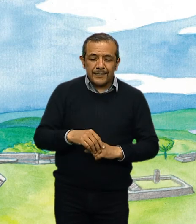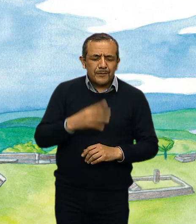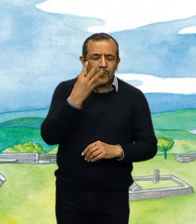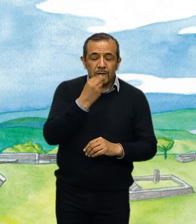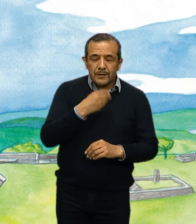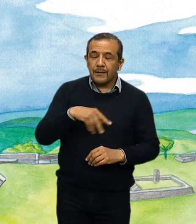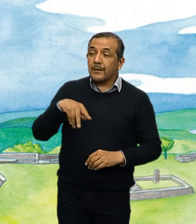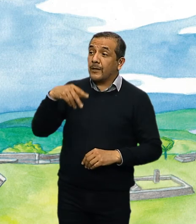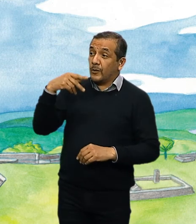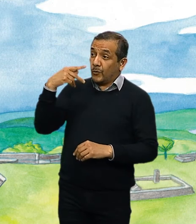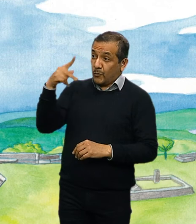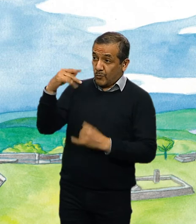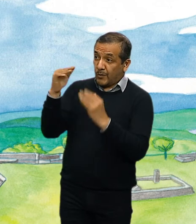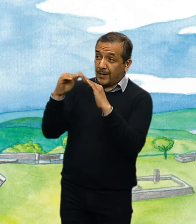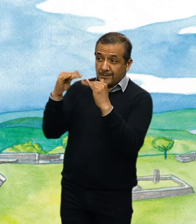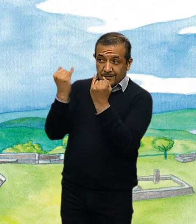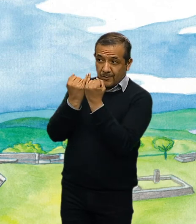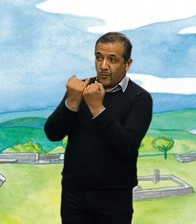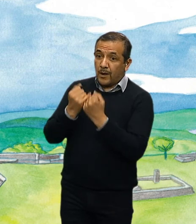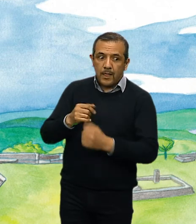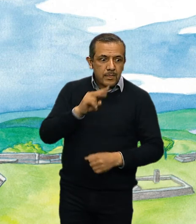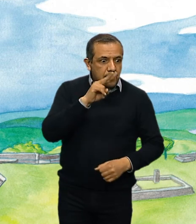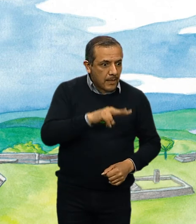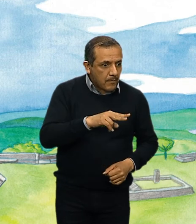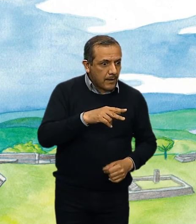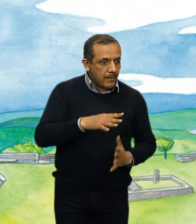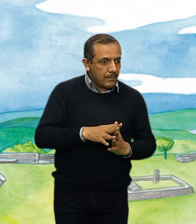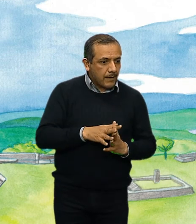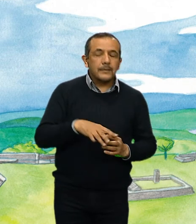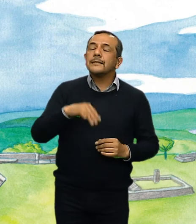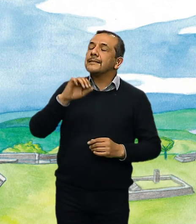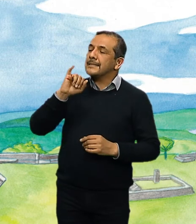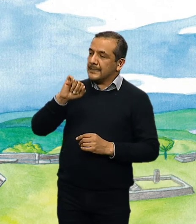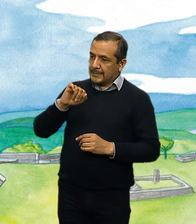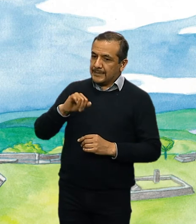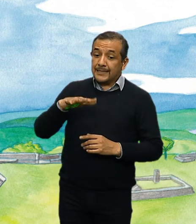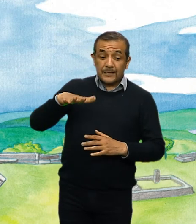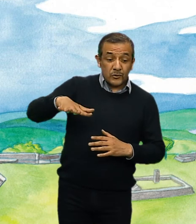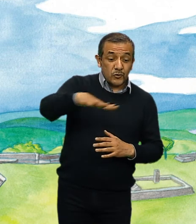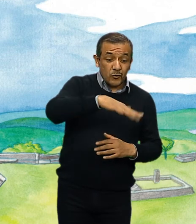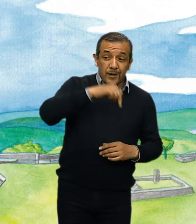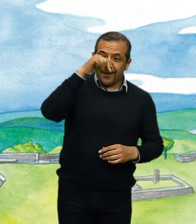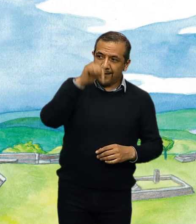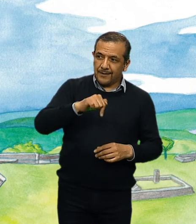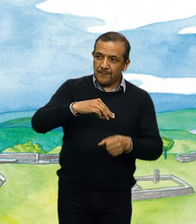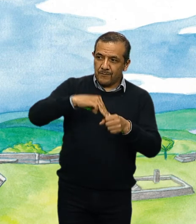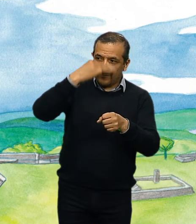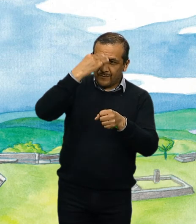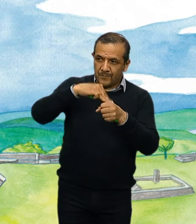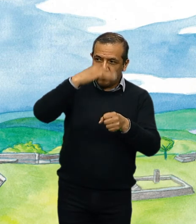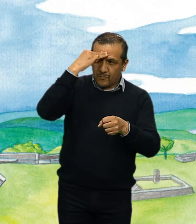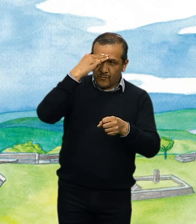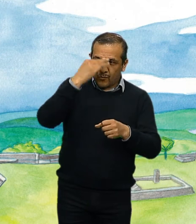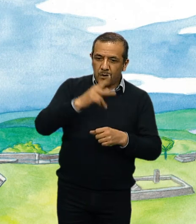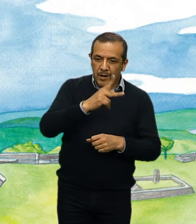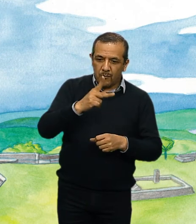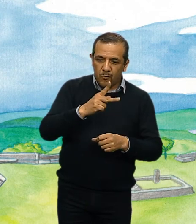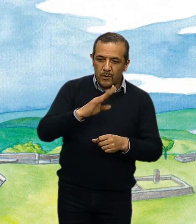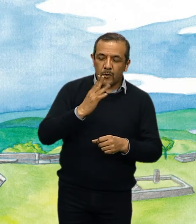¿En serio? La memoria de nuestro pueblo se encuentra aquí. Será protegida y conservada a través